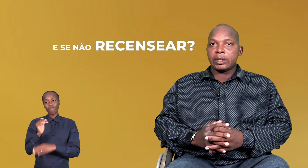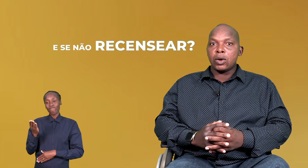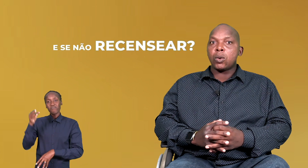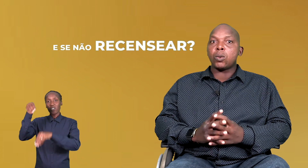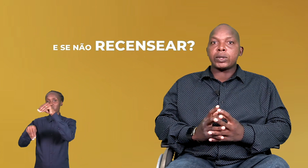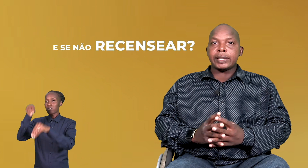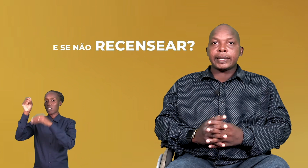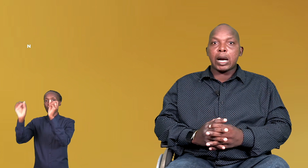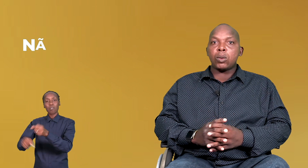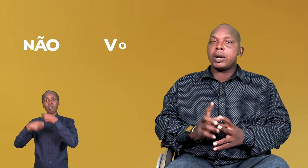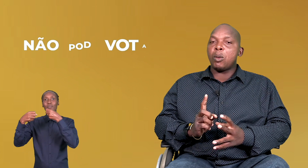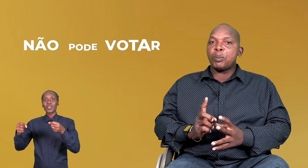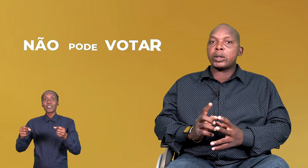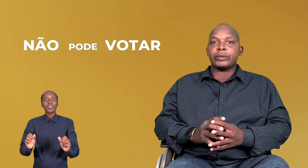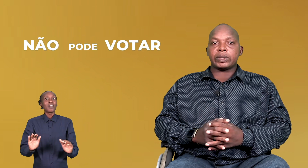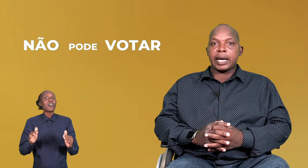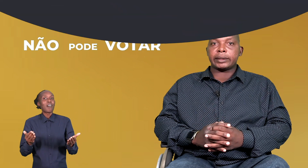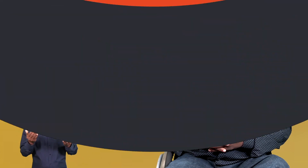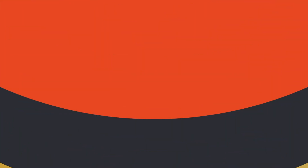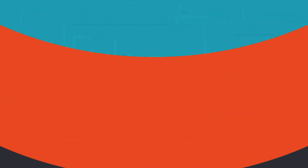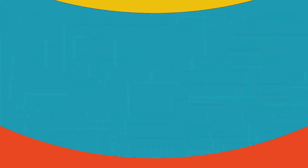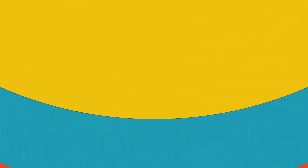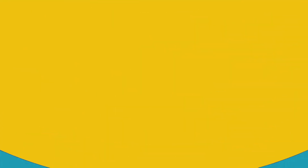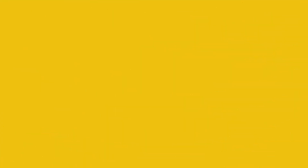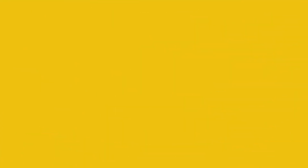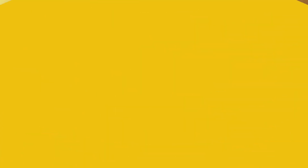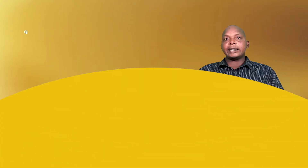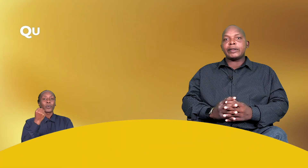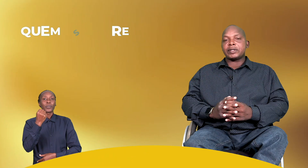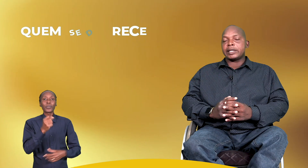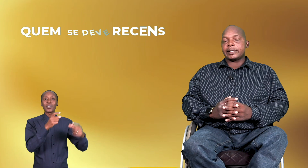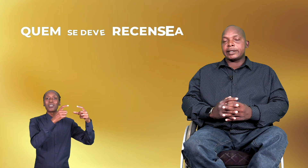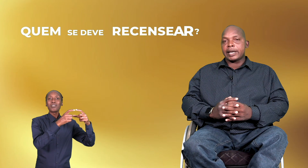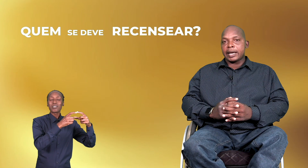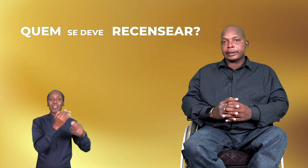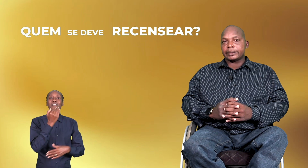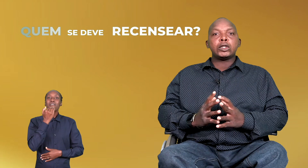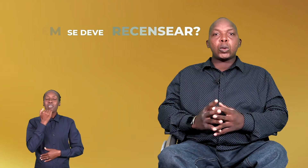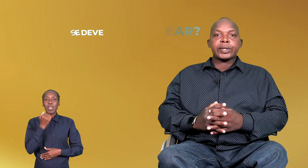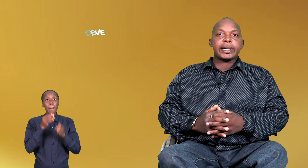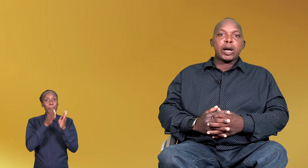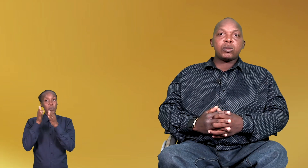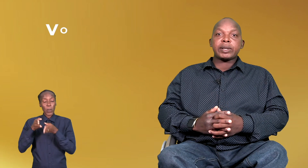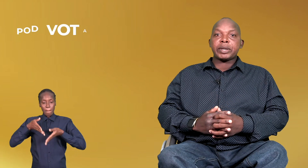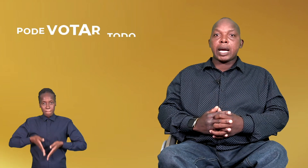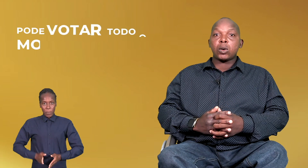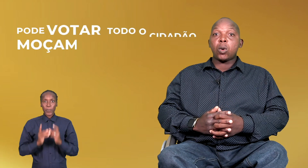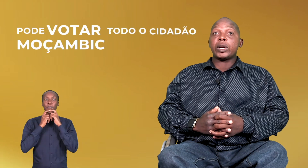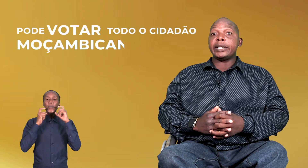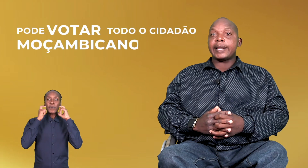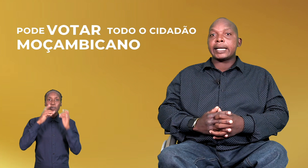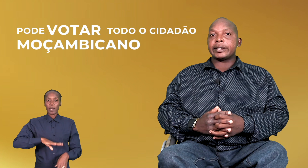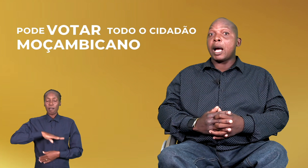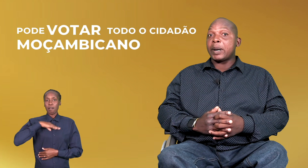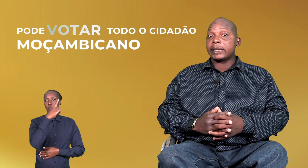recensear, o cidadão não pode votar. Quem deve se recensear? Todo cidadão moçambicano